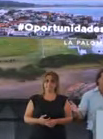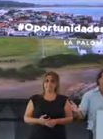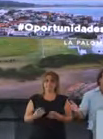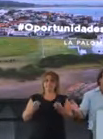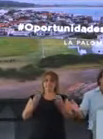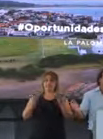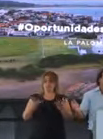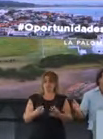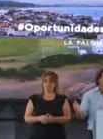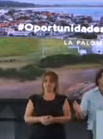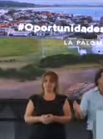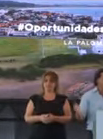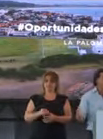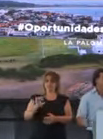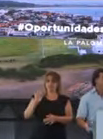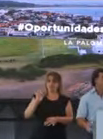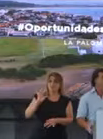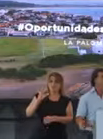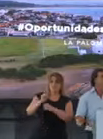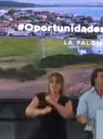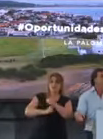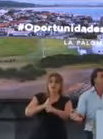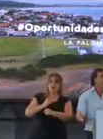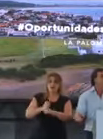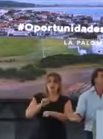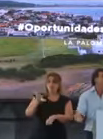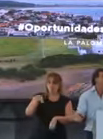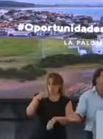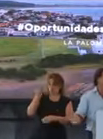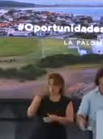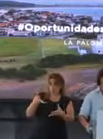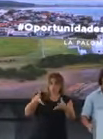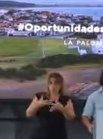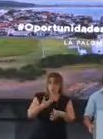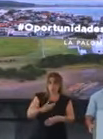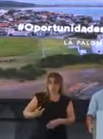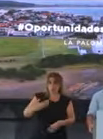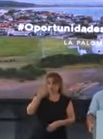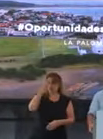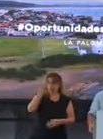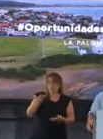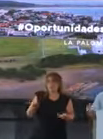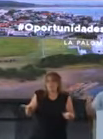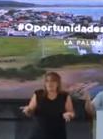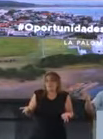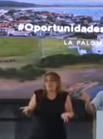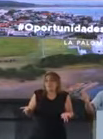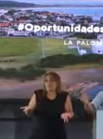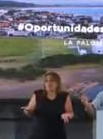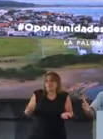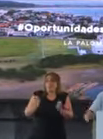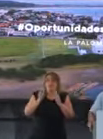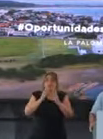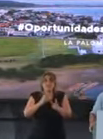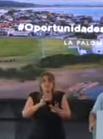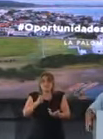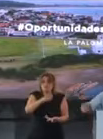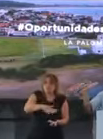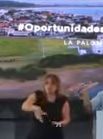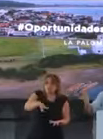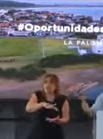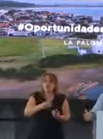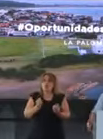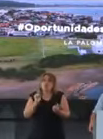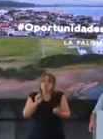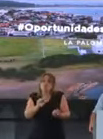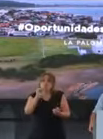Porque después de 15 años de gobierno de partido único, no podemos hacer otra cosa. Tenemos que decirle a la gente cómo está el país, cómo